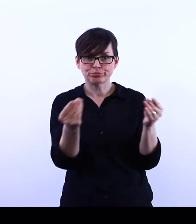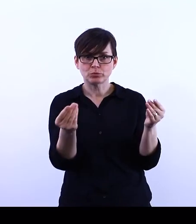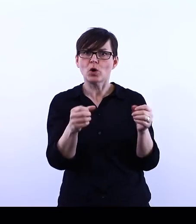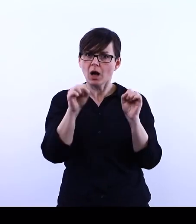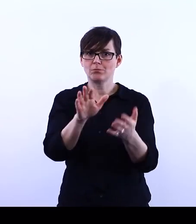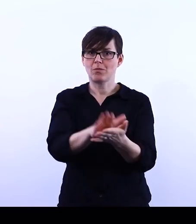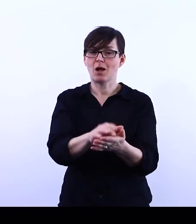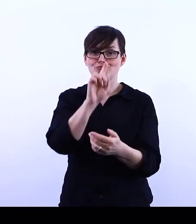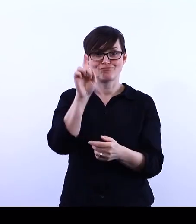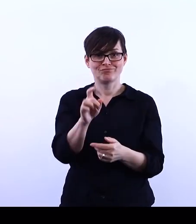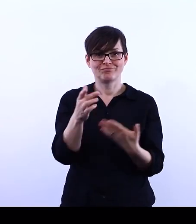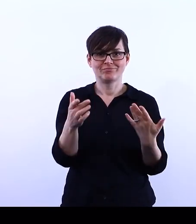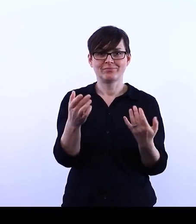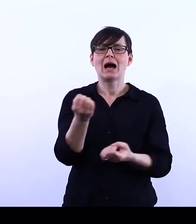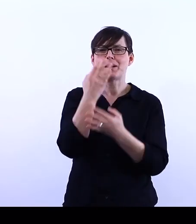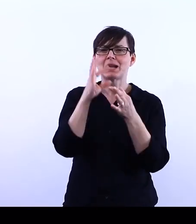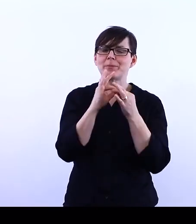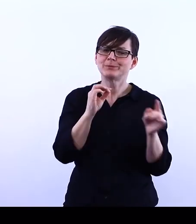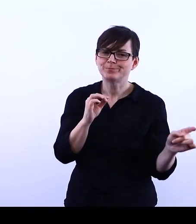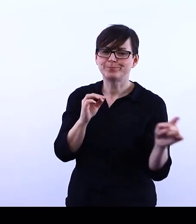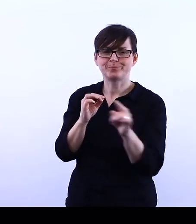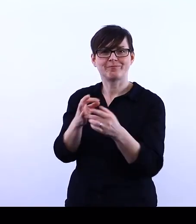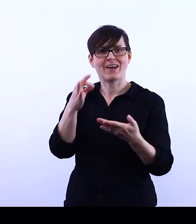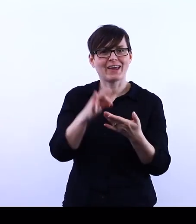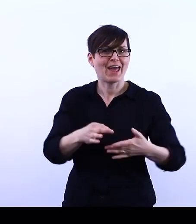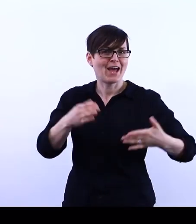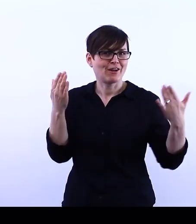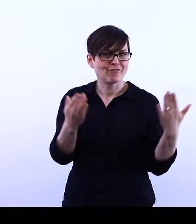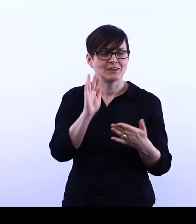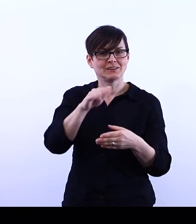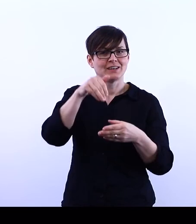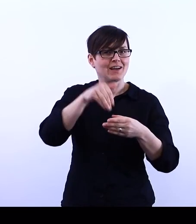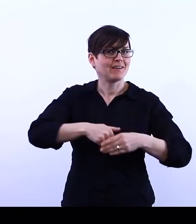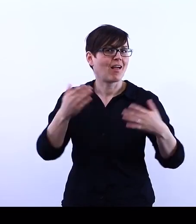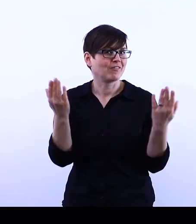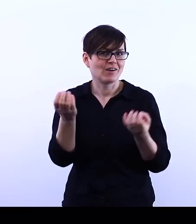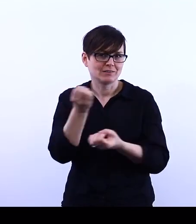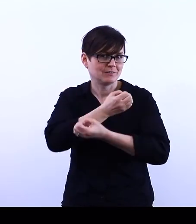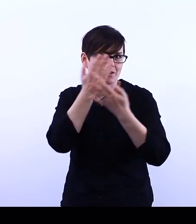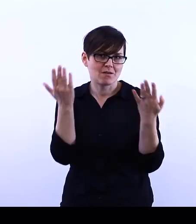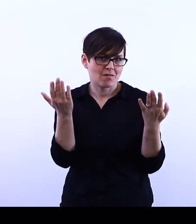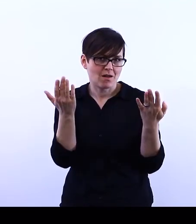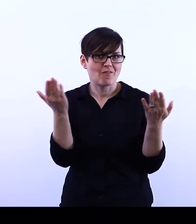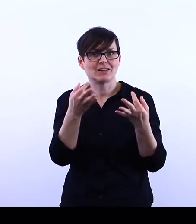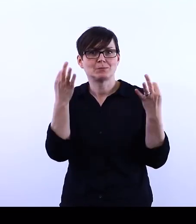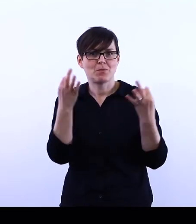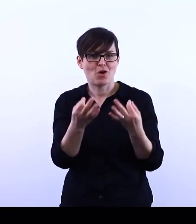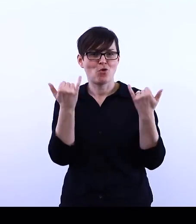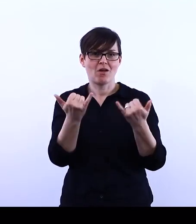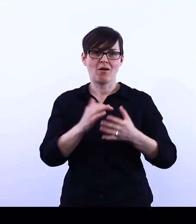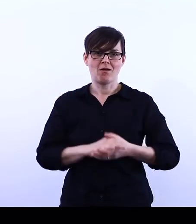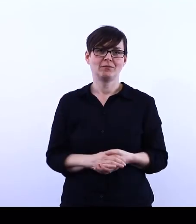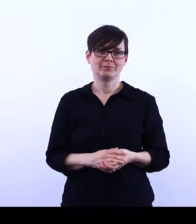seinem Metier und mit dem, was sozusagen im Verband auch gerade notwendig ist. Aber die Frage,